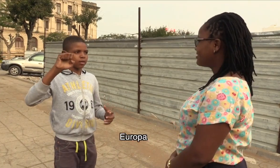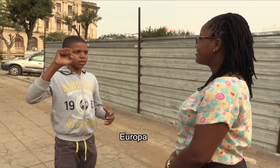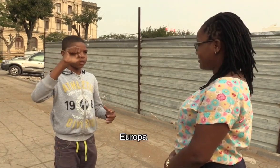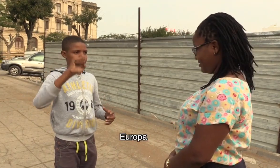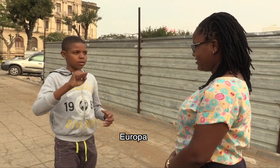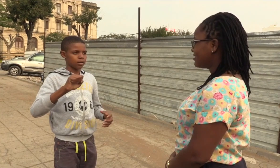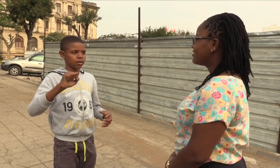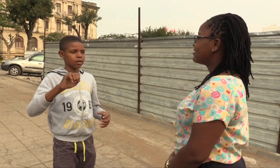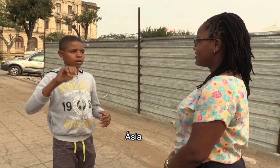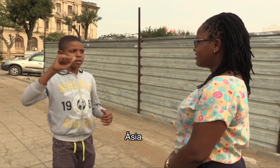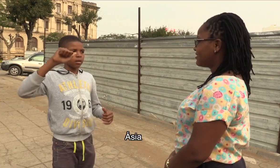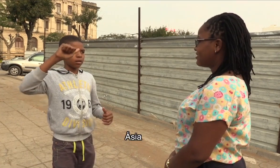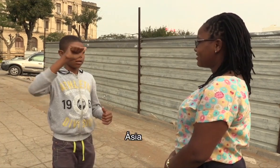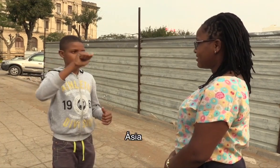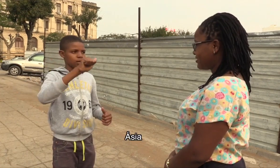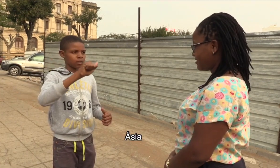Europa, Ásia,